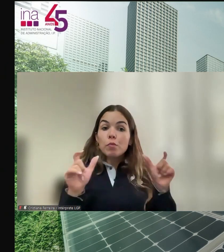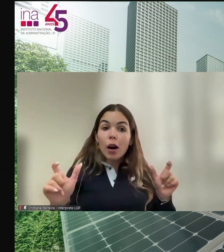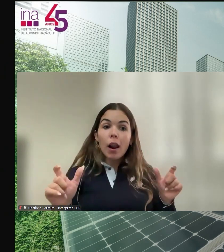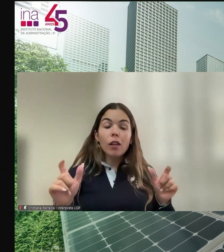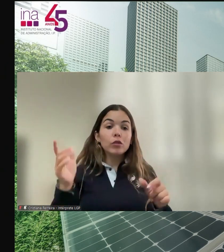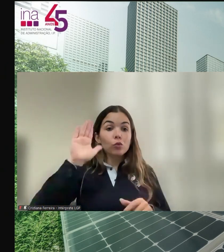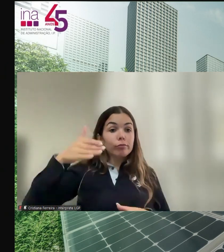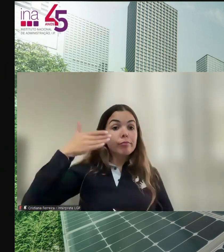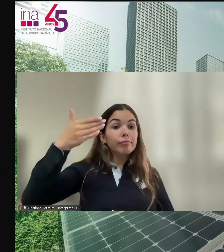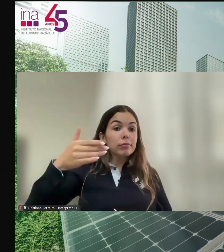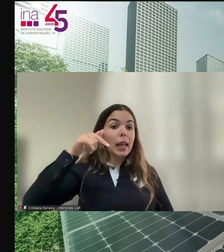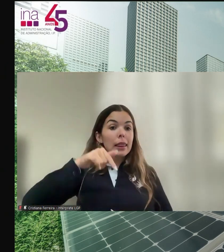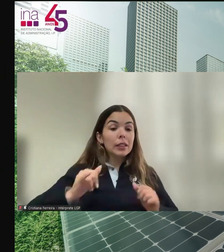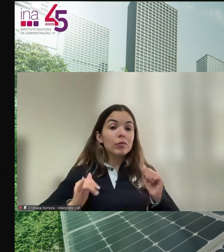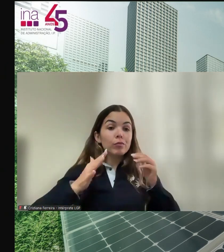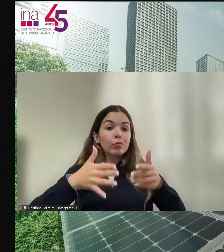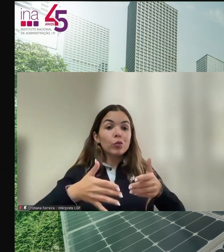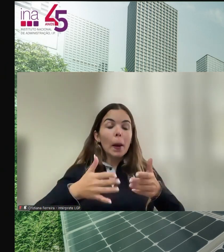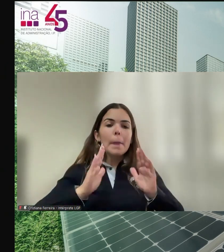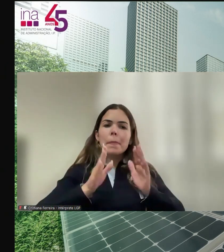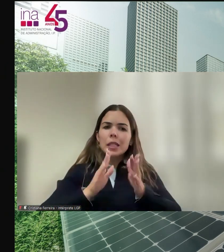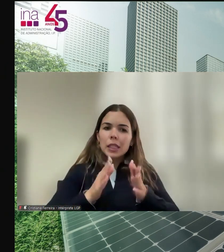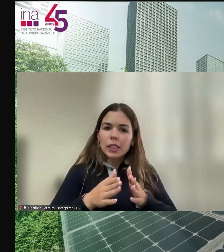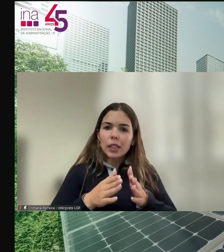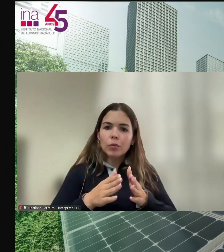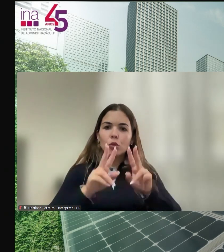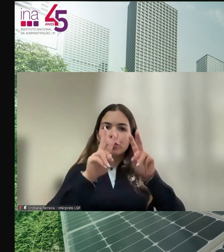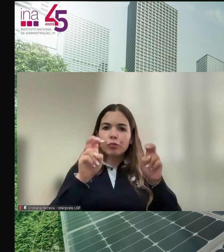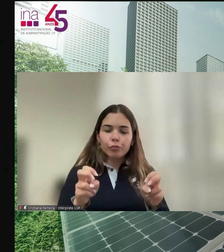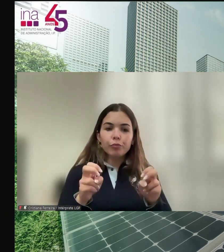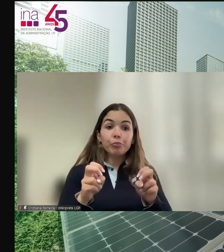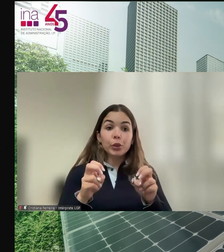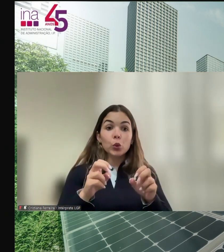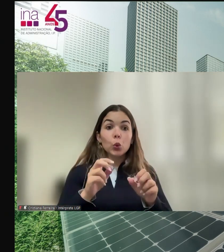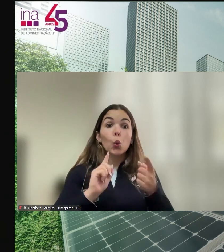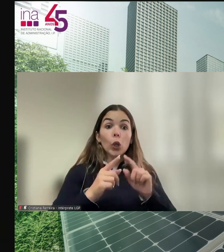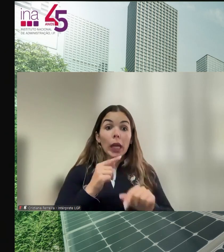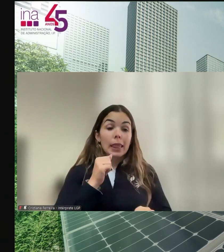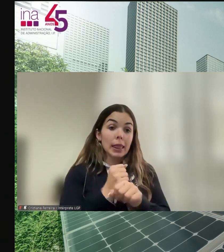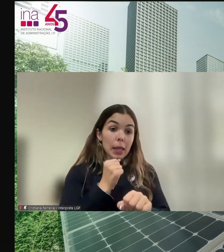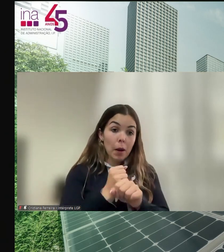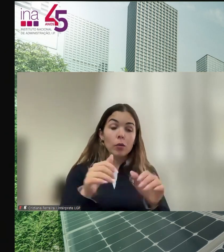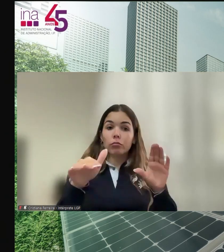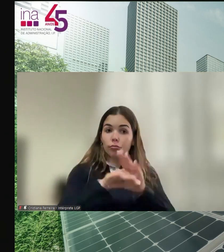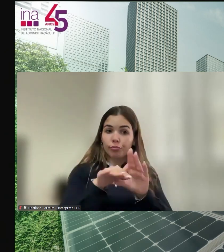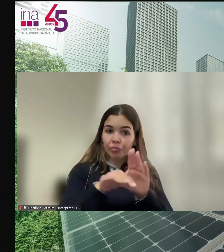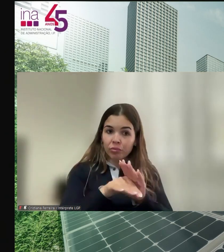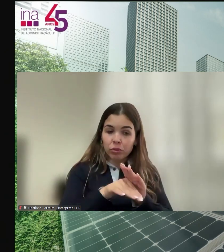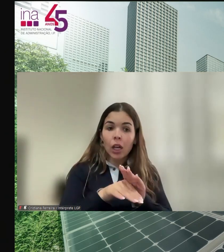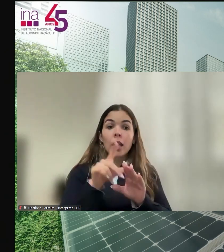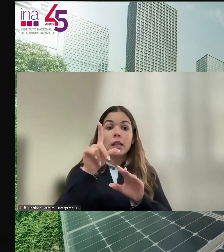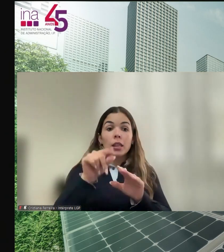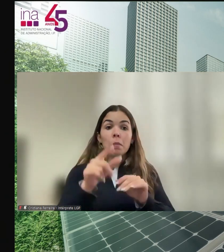minha intervenção é que necessitamos de uma abordagem sistémica, uma abordagem participativa, com participação